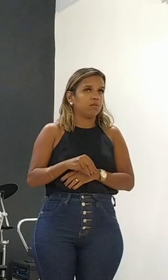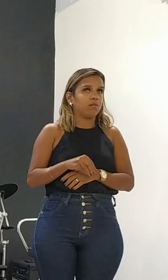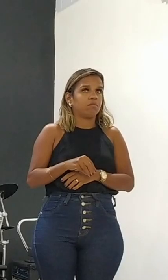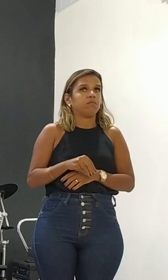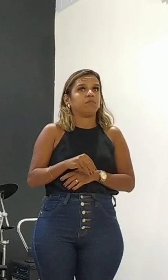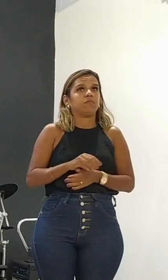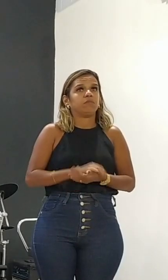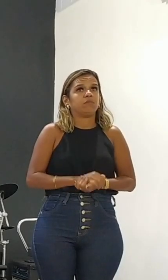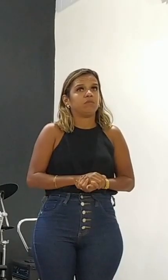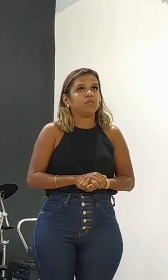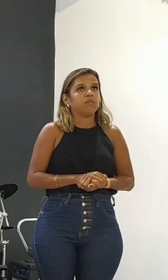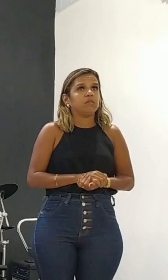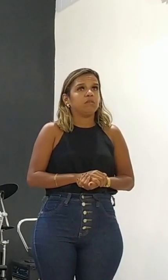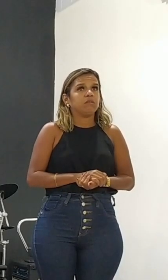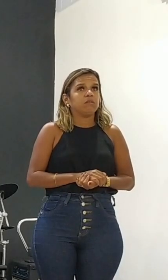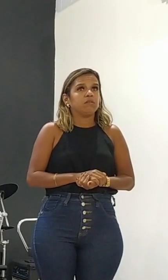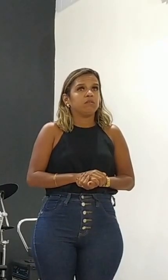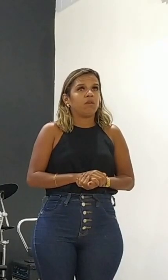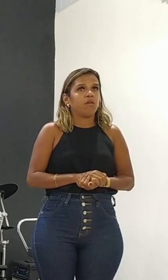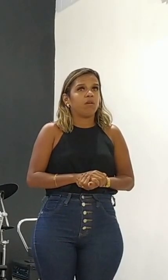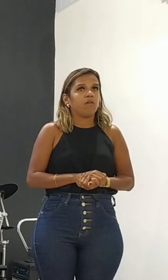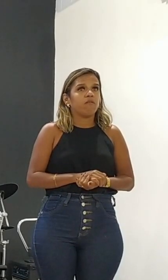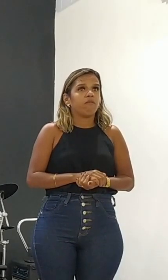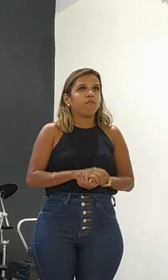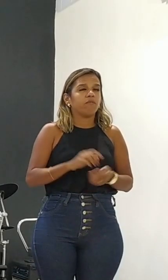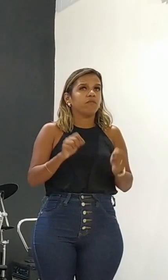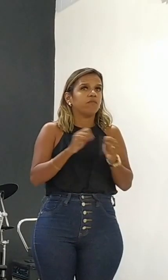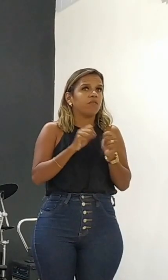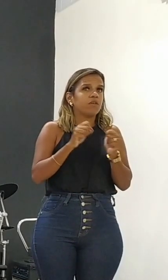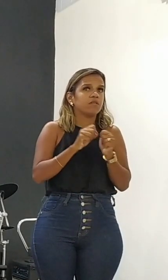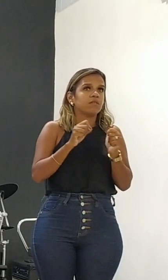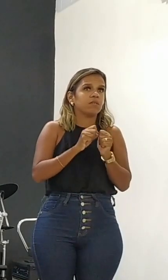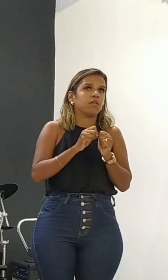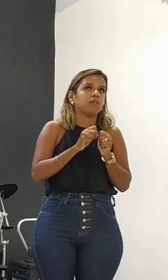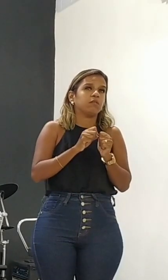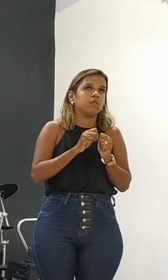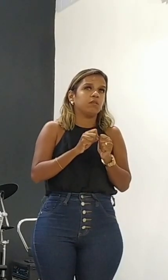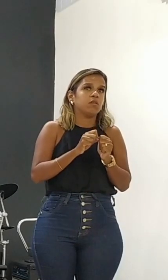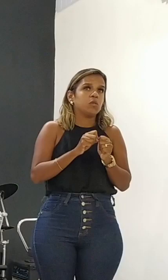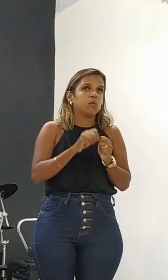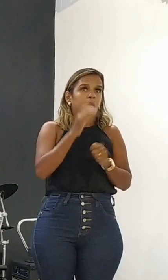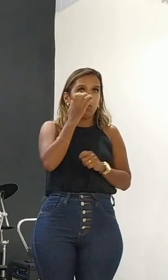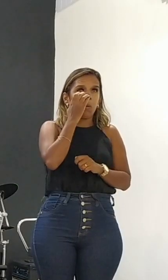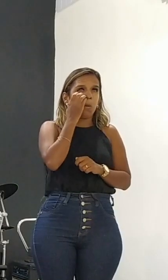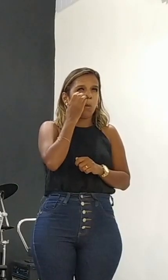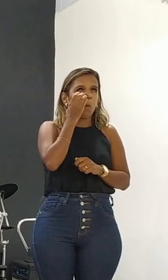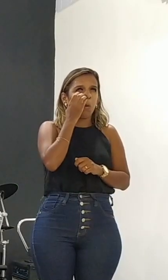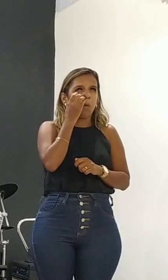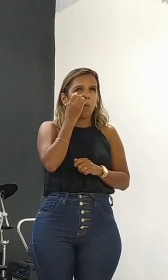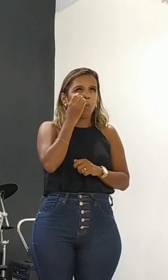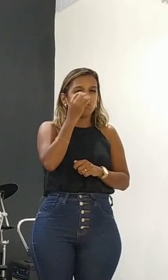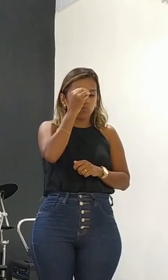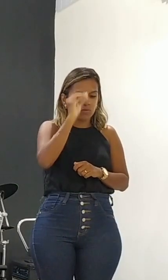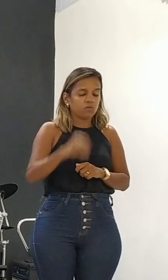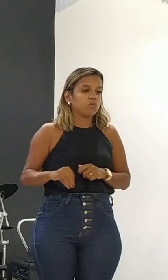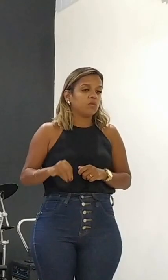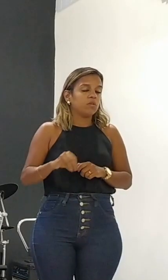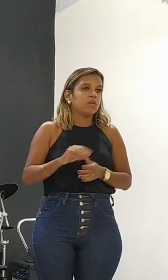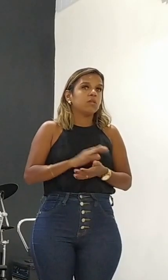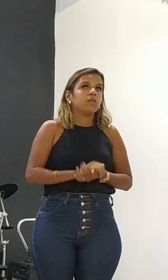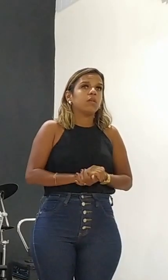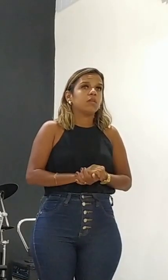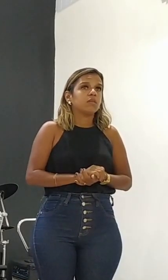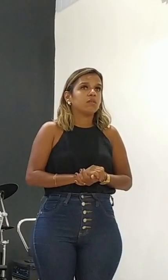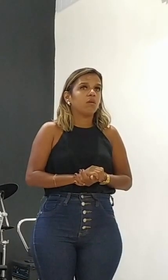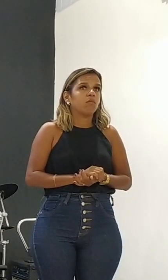o seu opróbrio sobre a sua cabeça, e faze com que sejam um despojo numa terra de cativeiro,